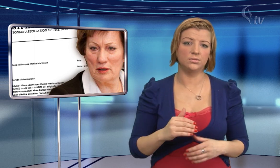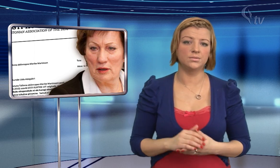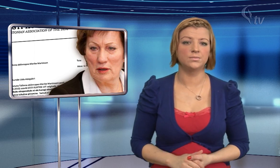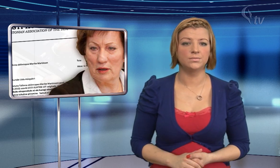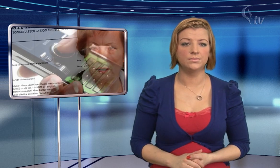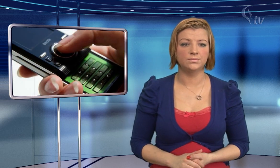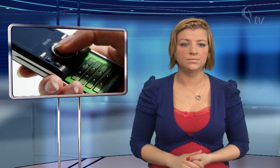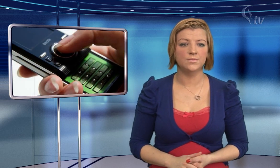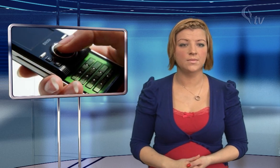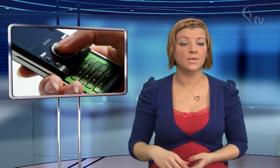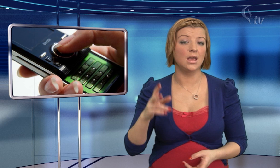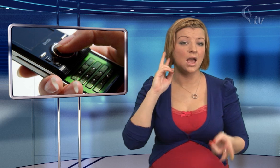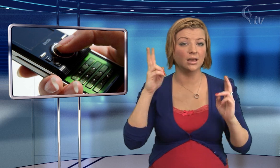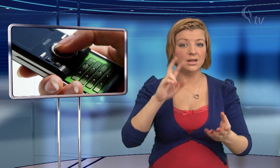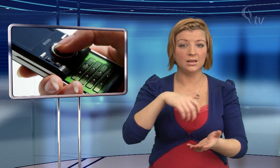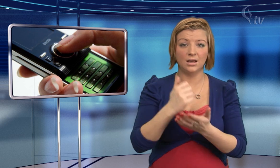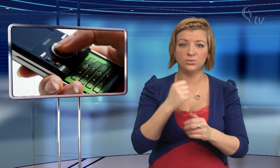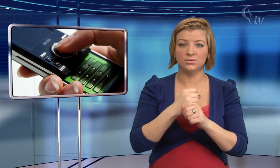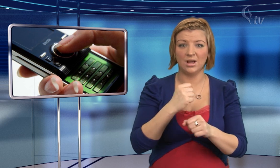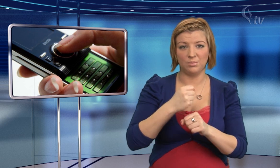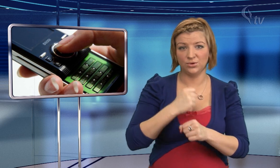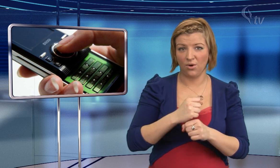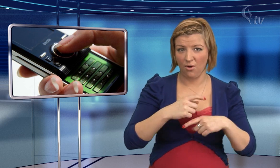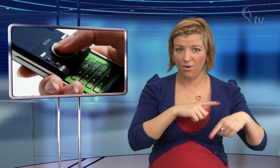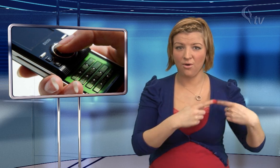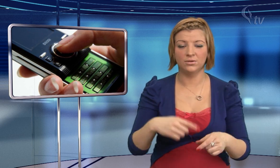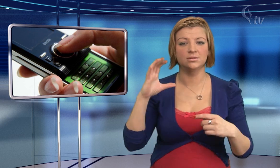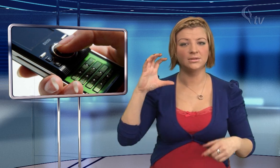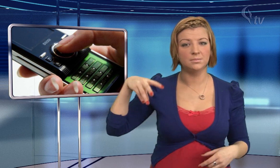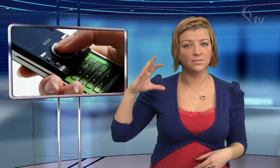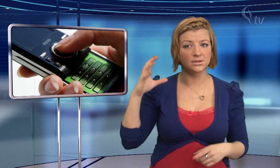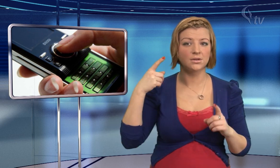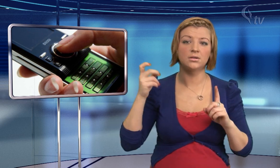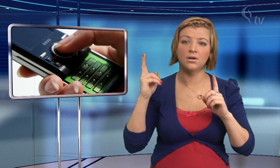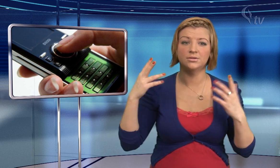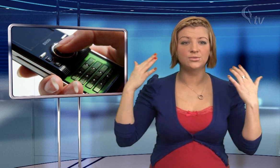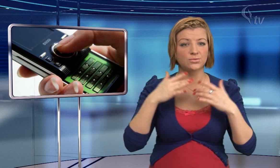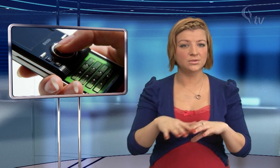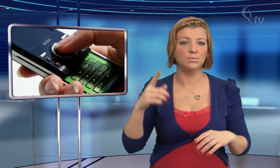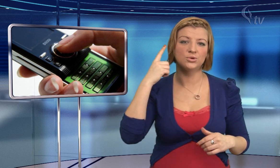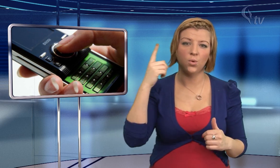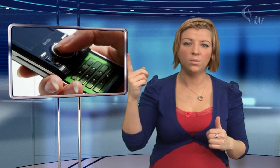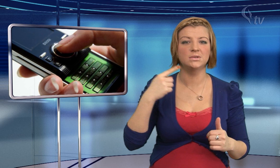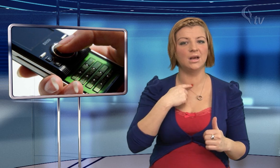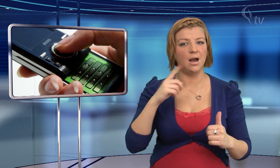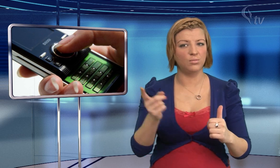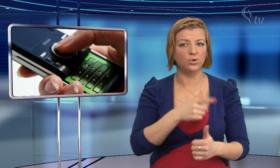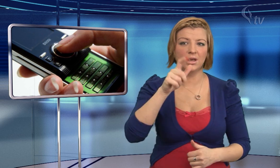kättesaadavuse halvenemine. Häirekeskus käivitab sügisest SMS 112 teenuse. Praegu